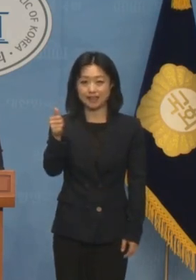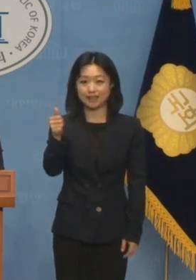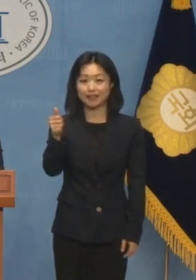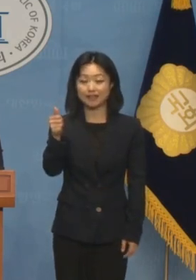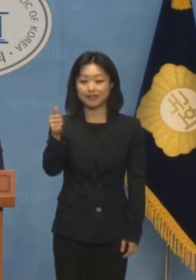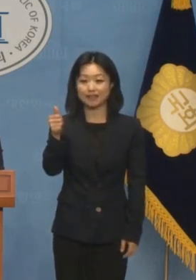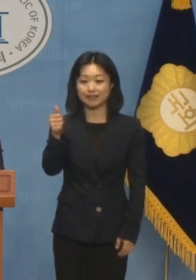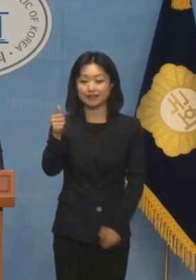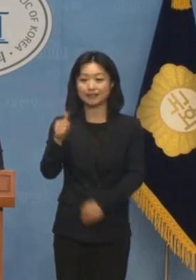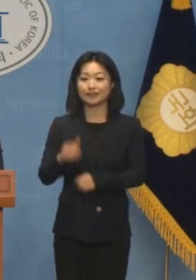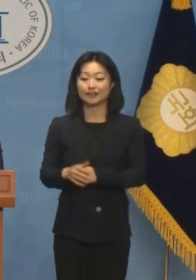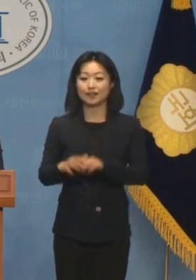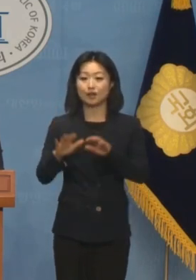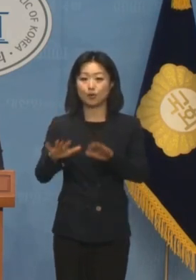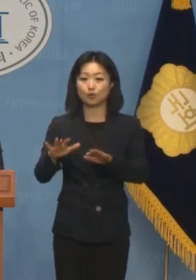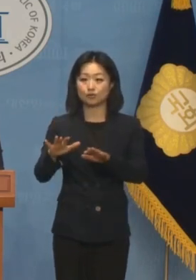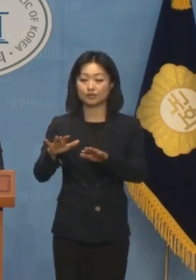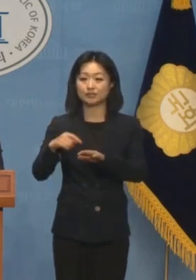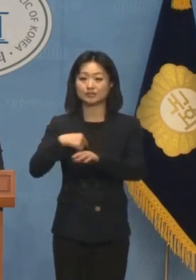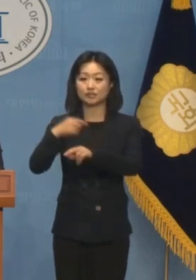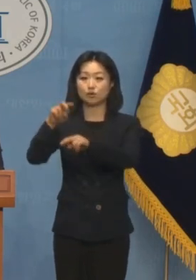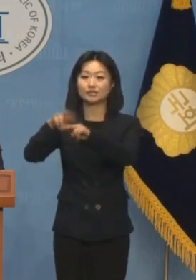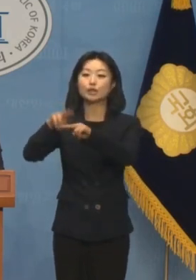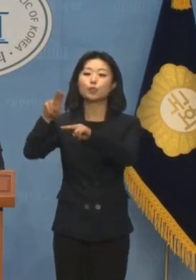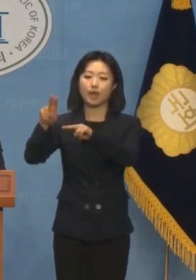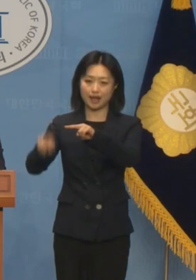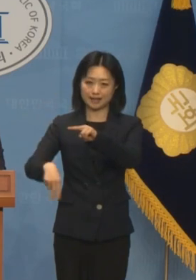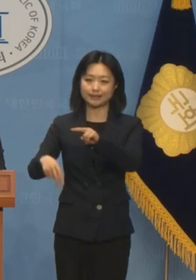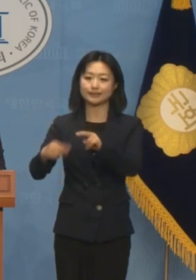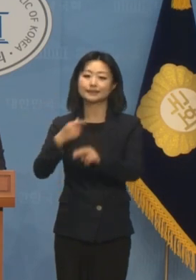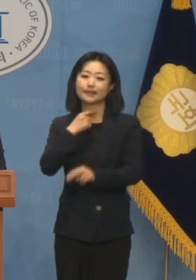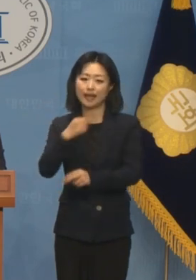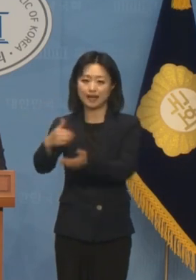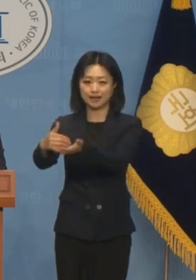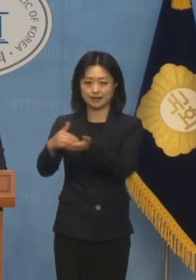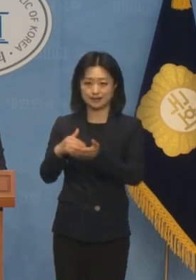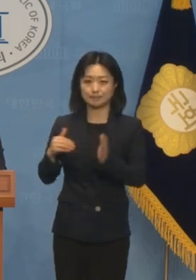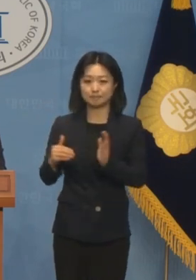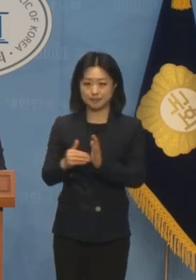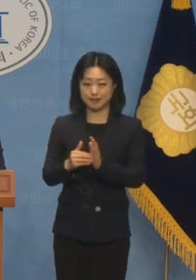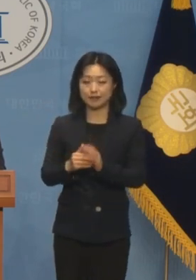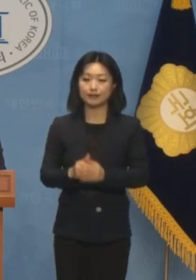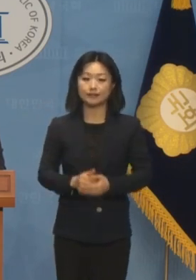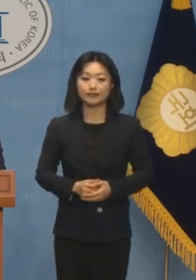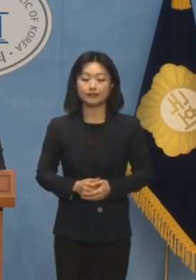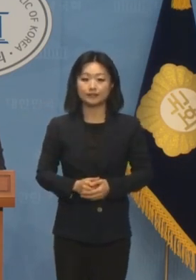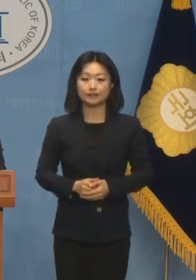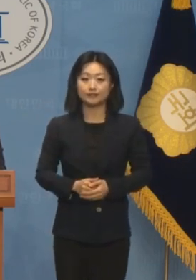최고위원이 오늘 사퇴를 하겠다고 이야기를 했습니다. 그래서